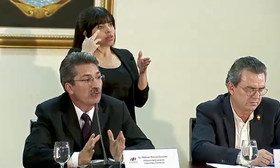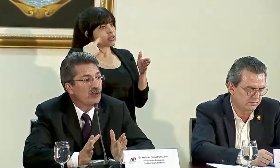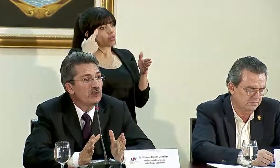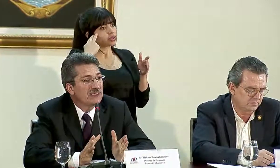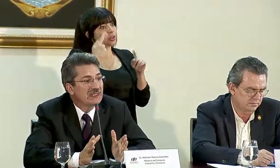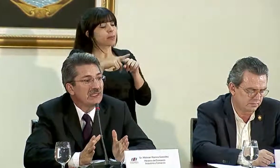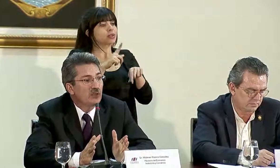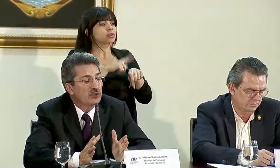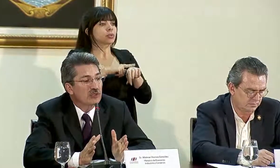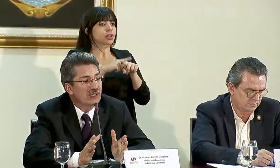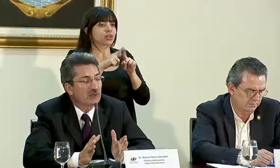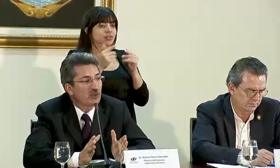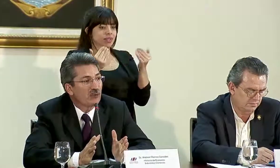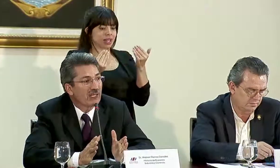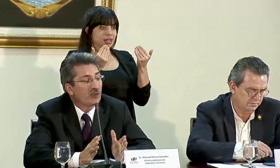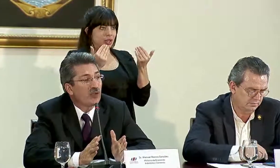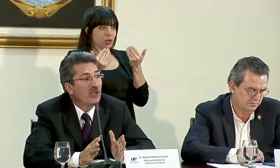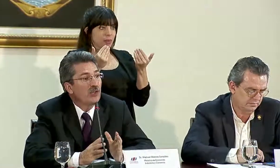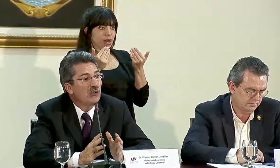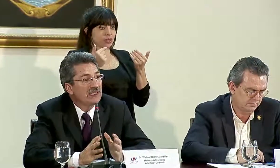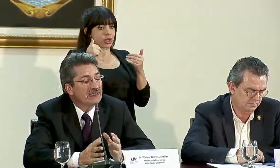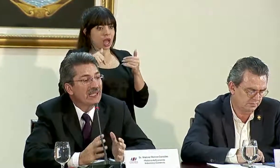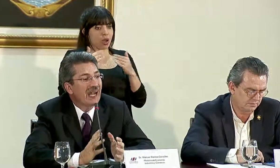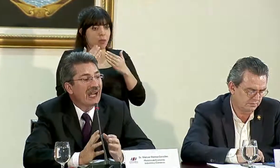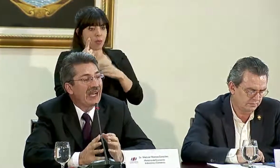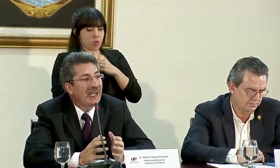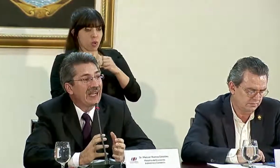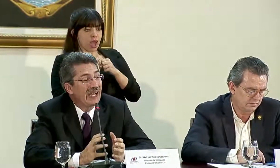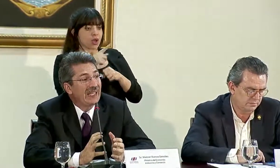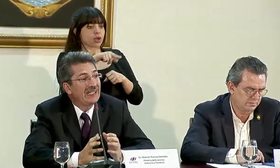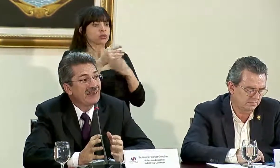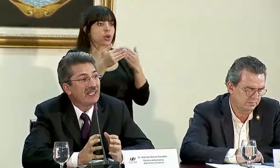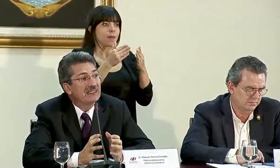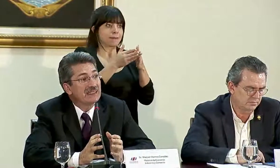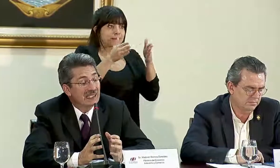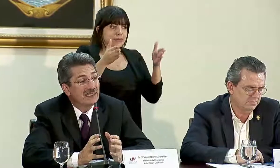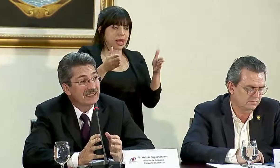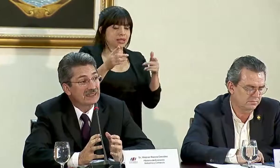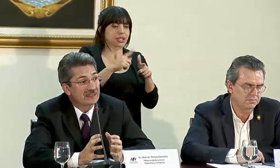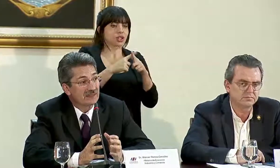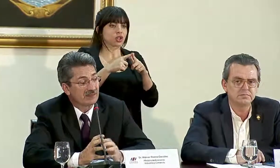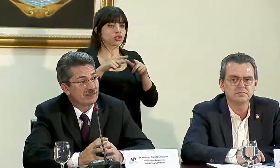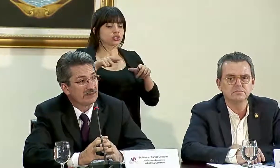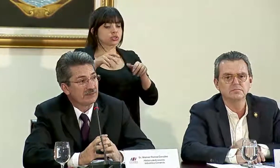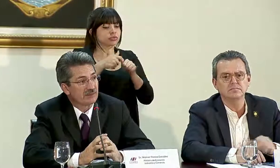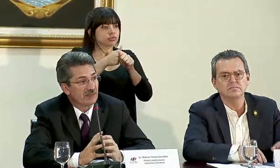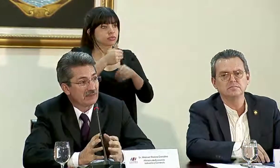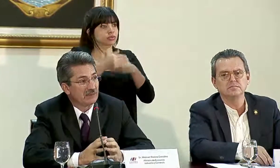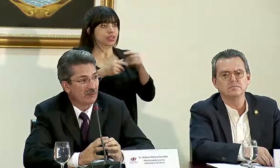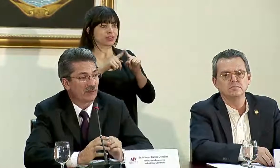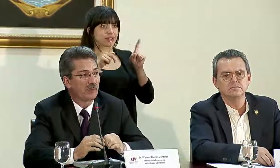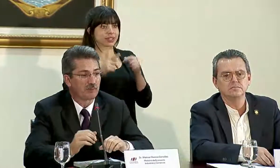pero son periodos distintos los que estamos comparando y obedecen a dinámicas distintas.